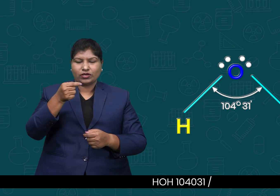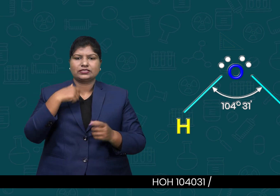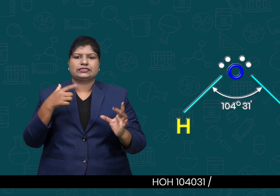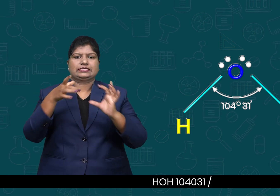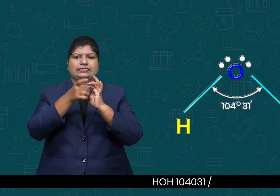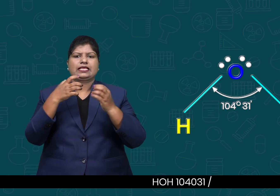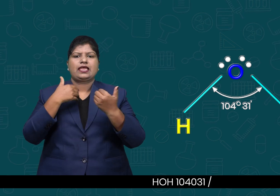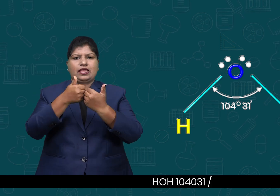HOH